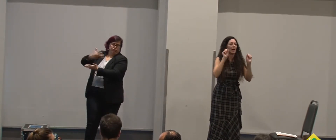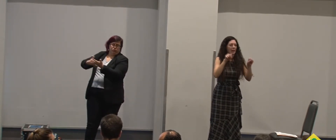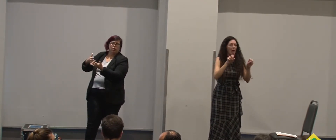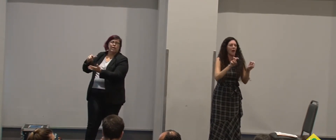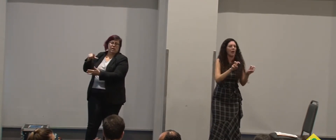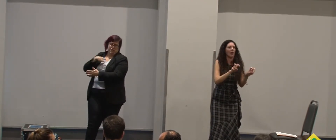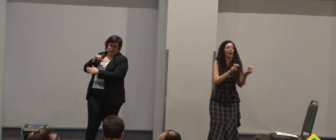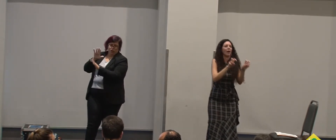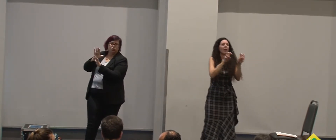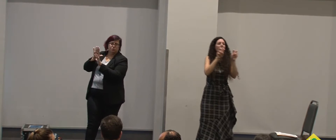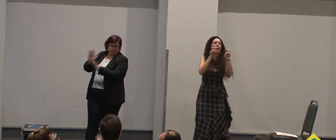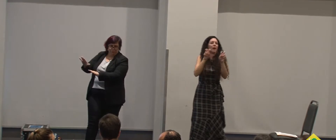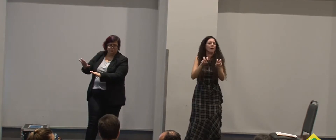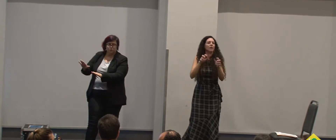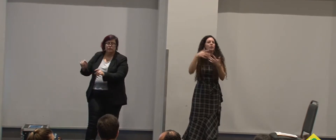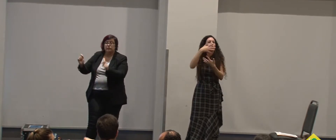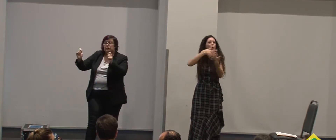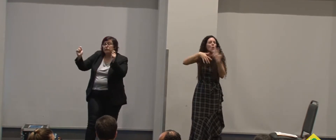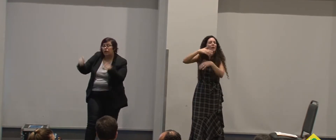da língua.